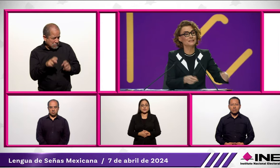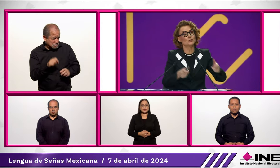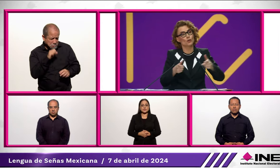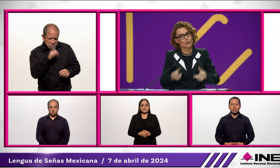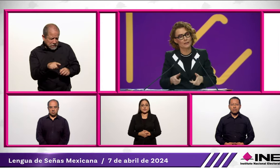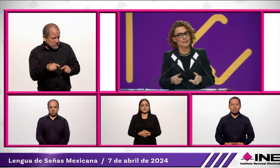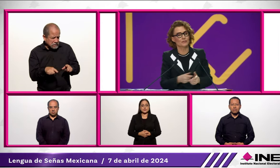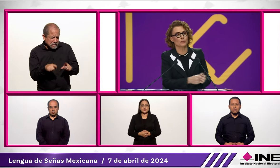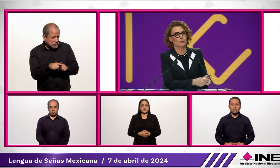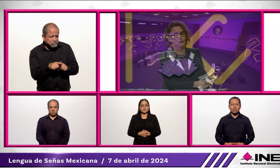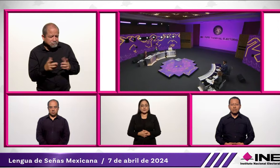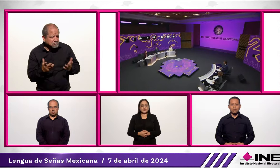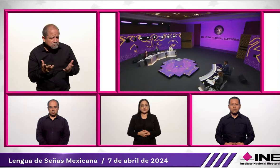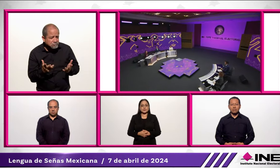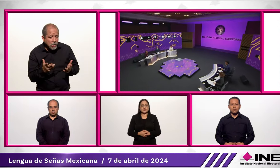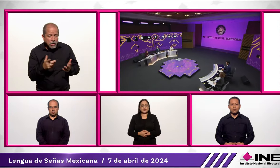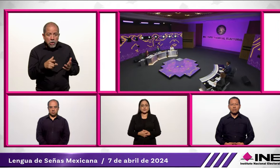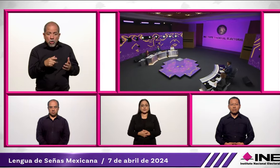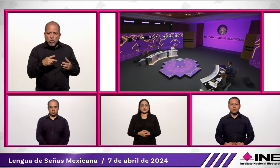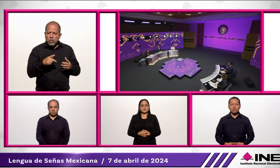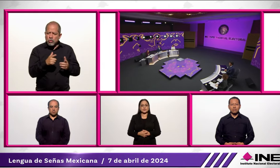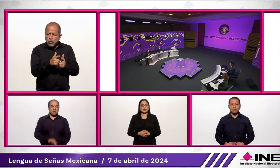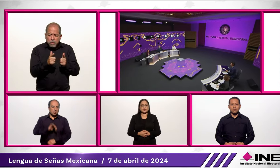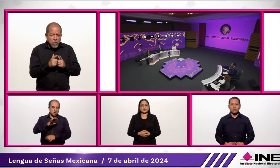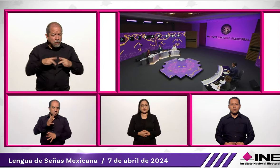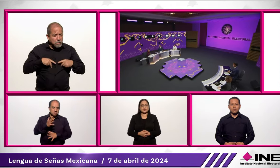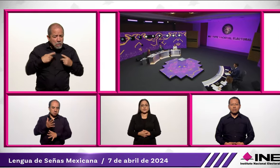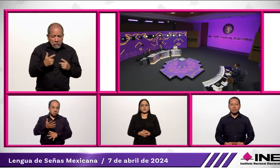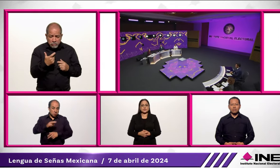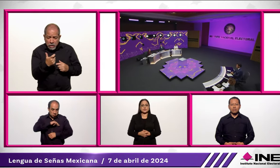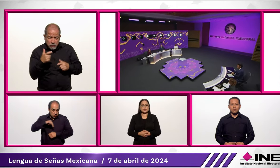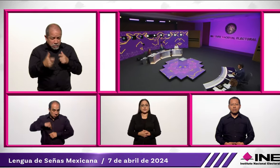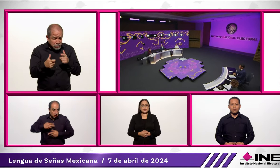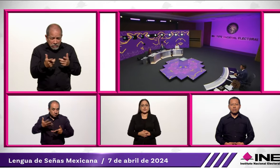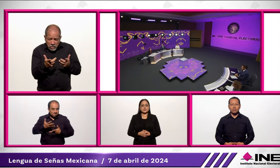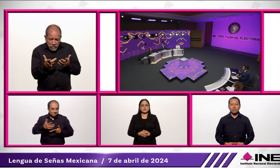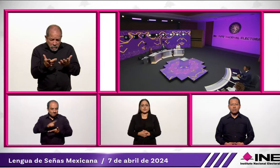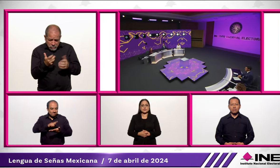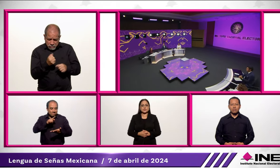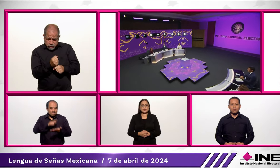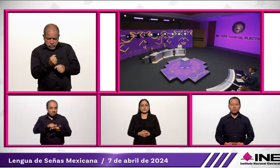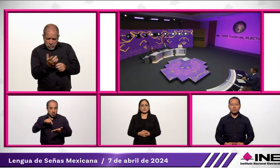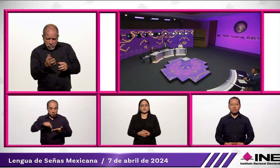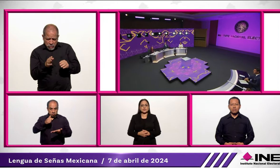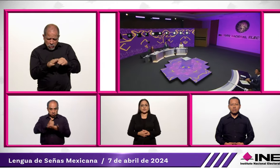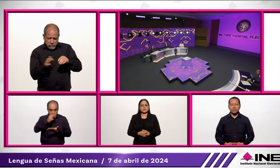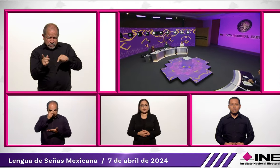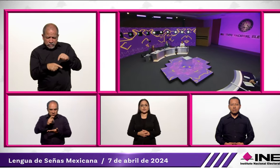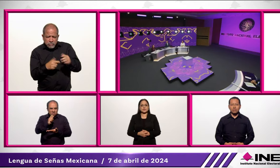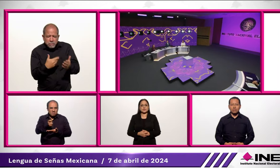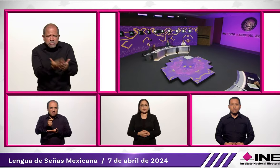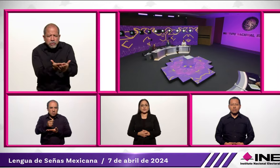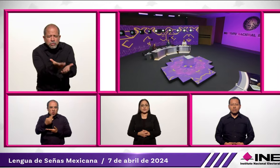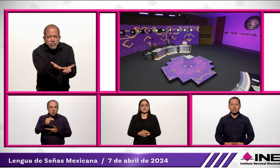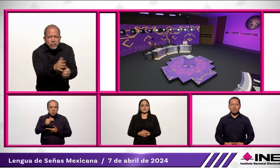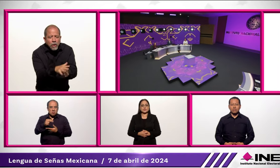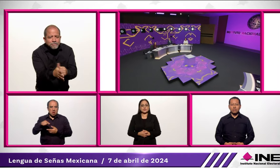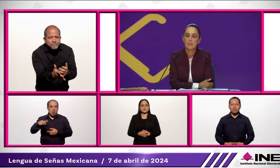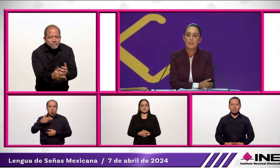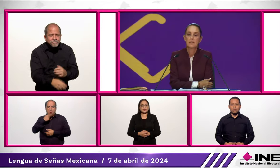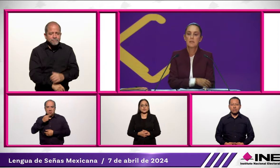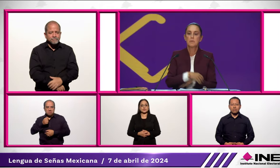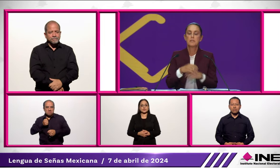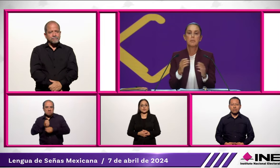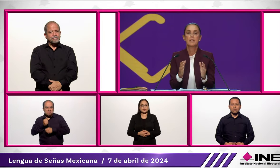grupos vulnerables con armas de fuego. Sí, en particular nosotros hicimos una ley en la Ciudad de México que se llama El agresor sale de